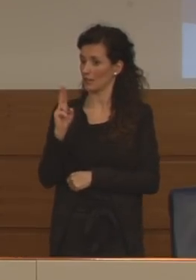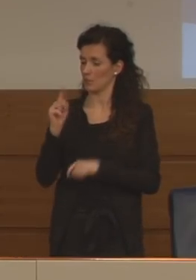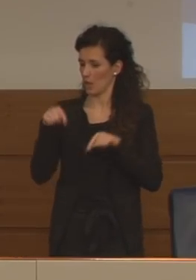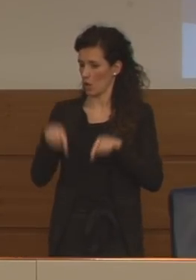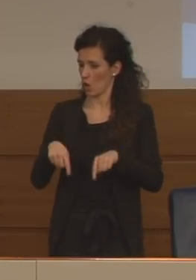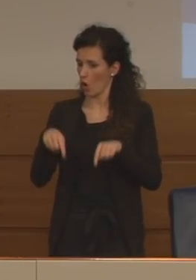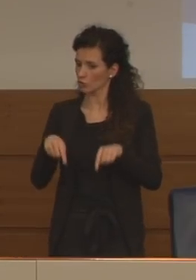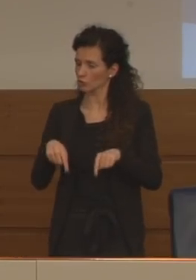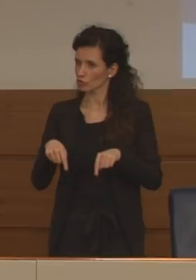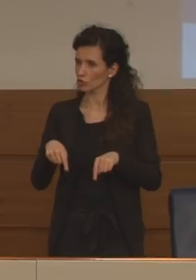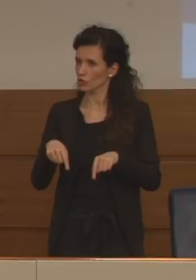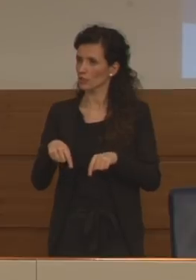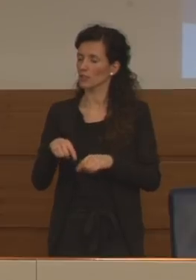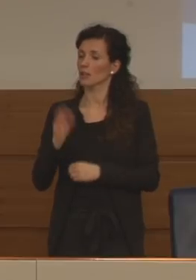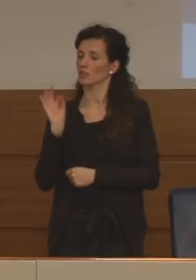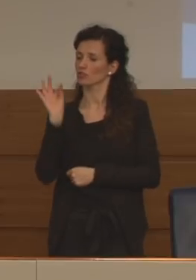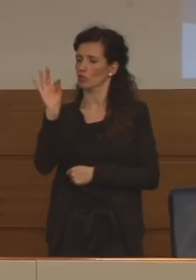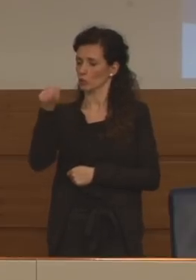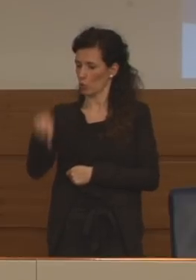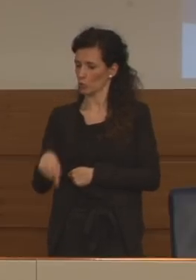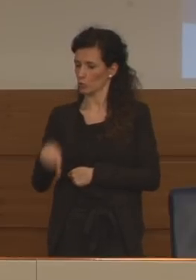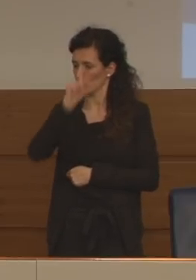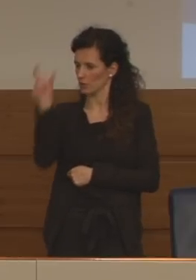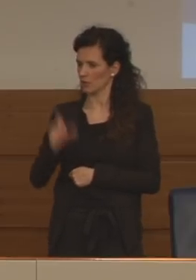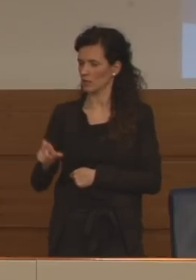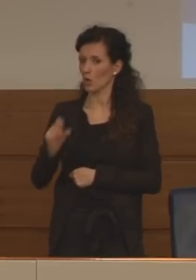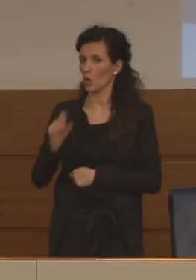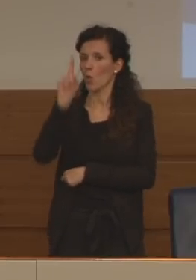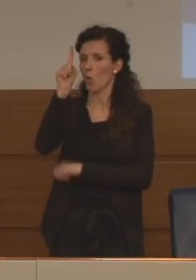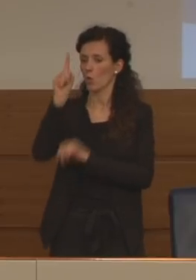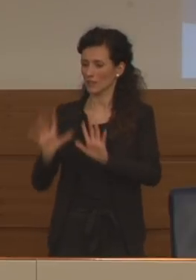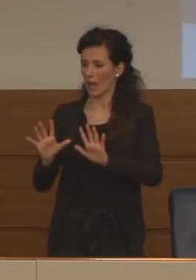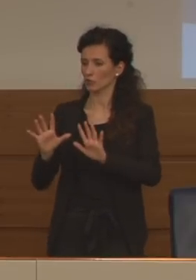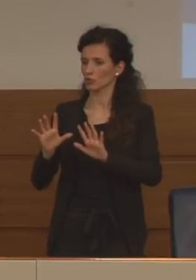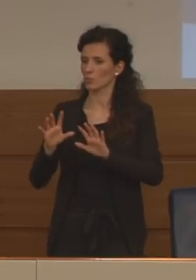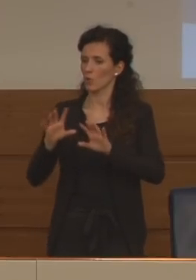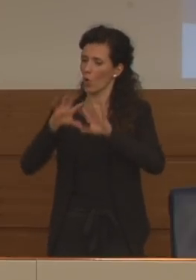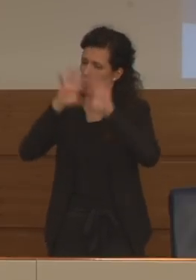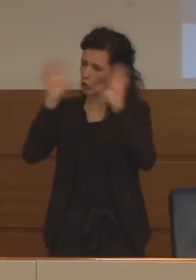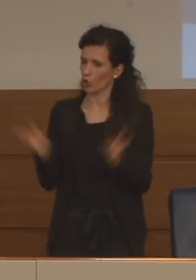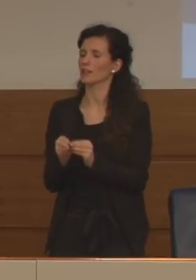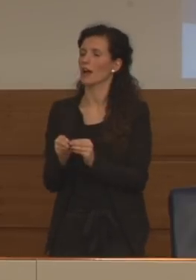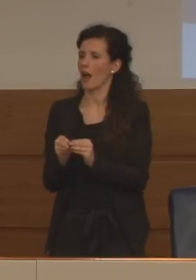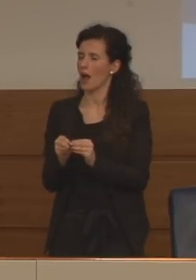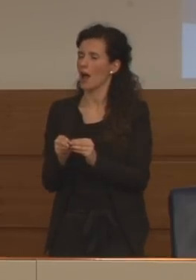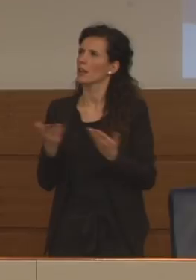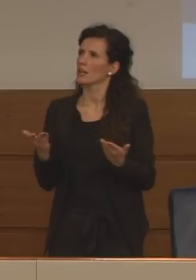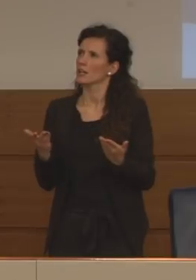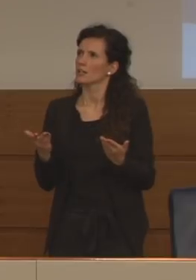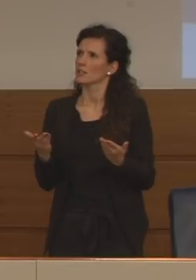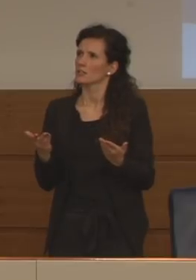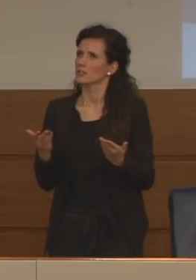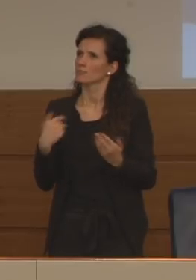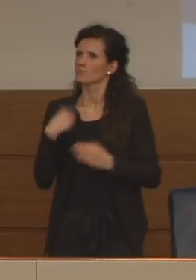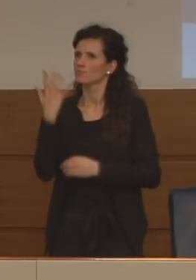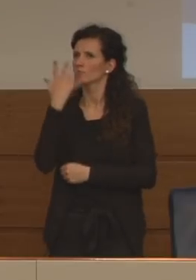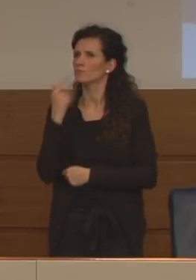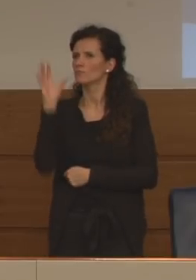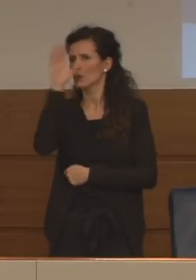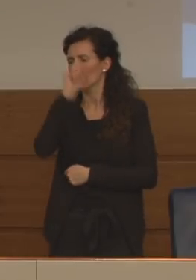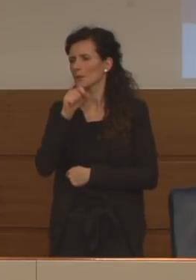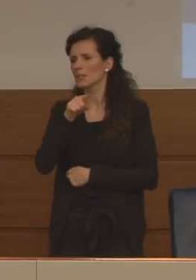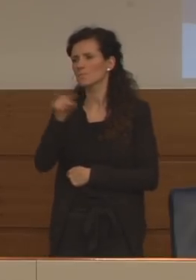in tutte le regioni del centro sud circa un decimo rispetto al totale volevamo capire qual è la vostra valutazione